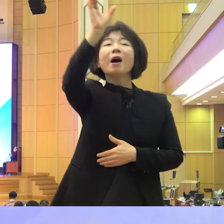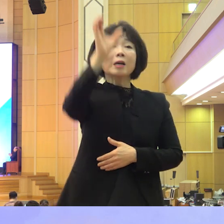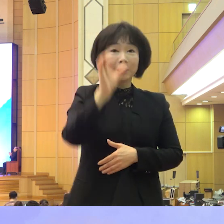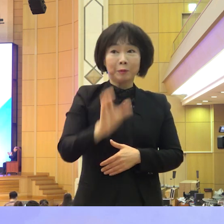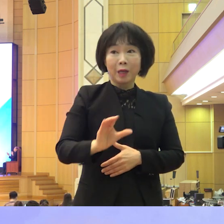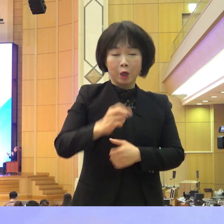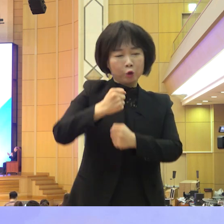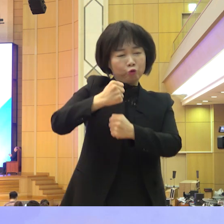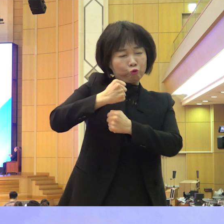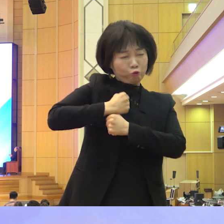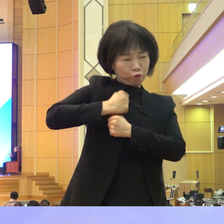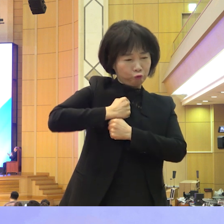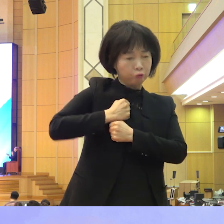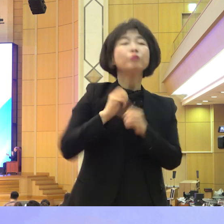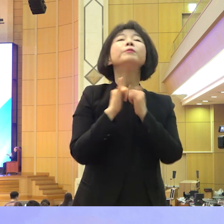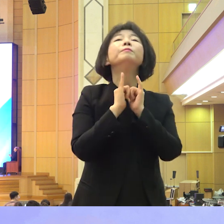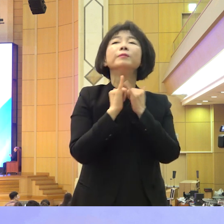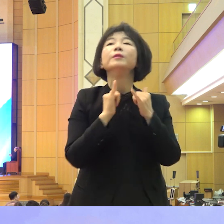십자가